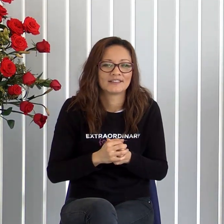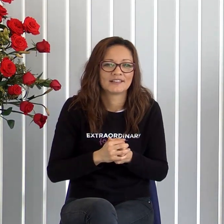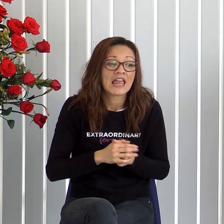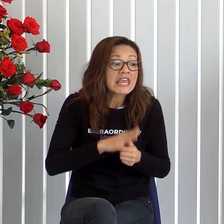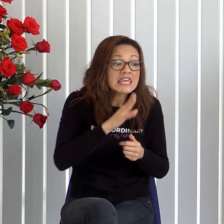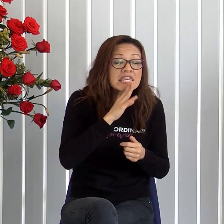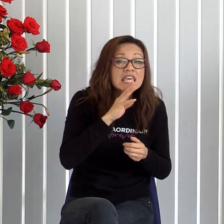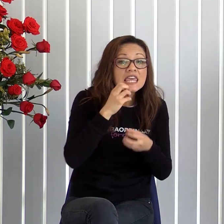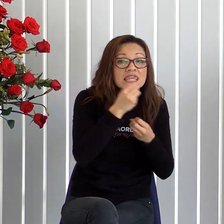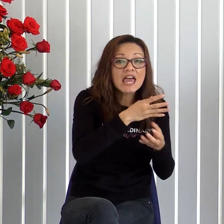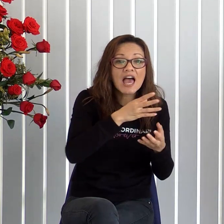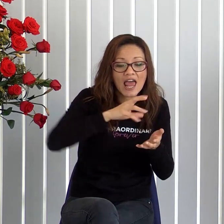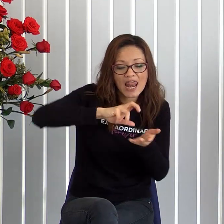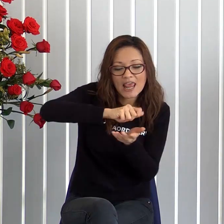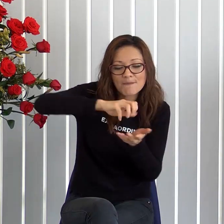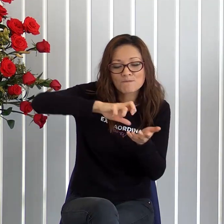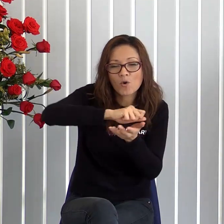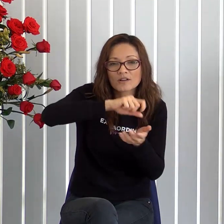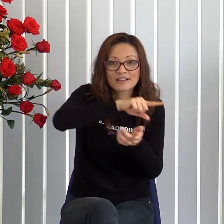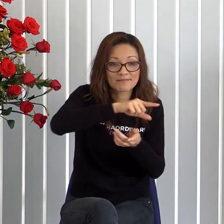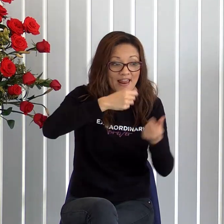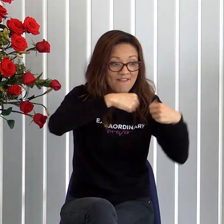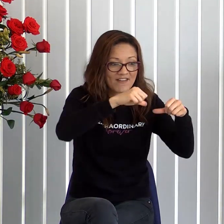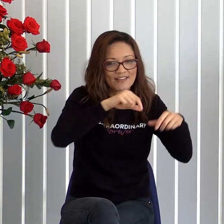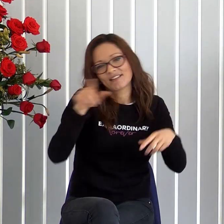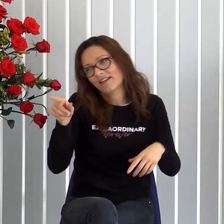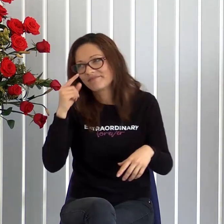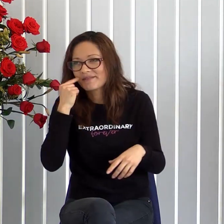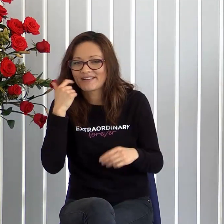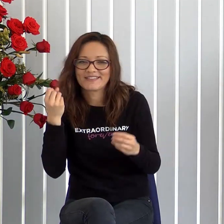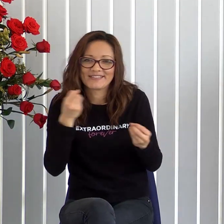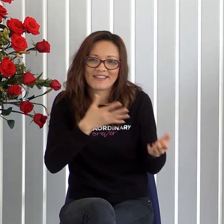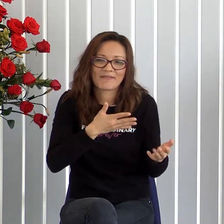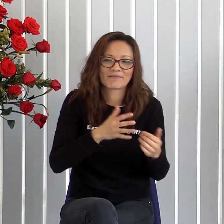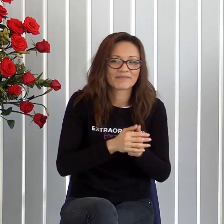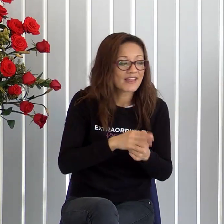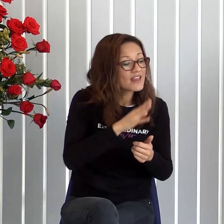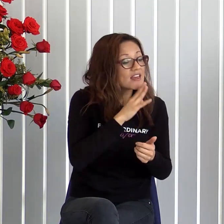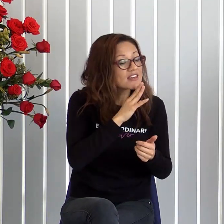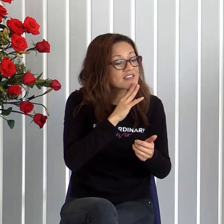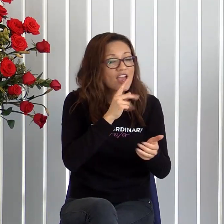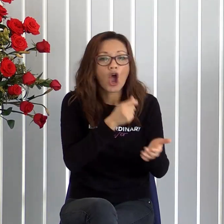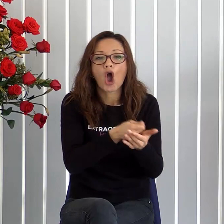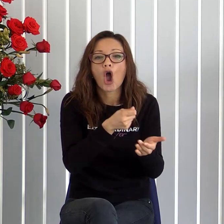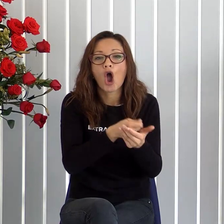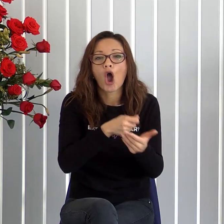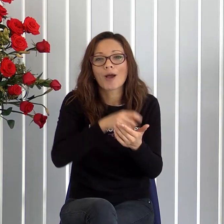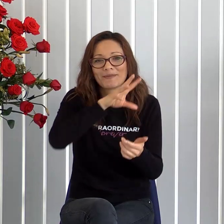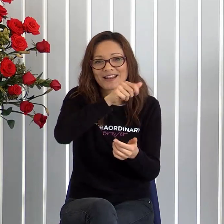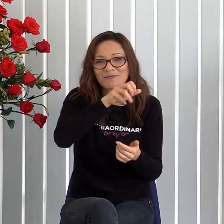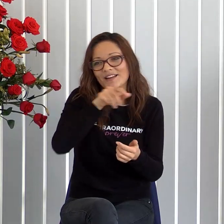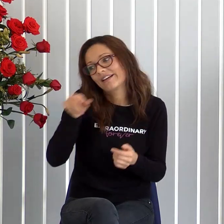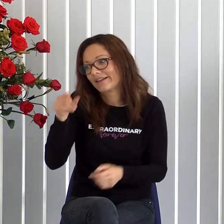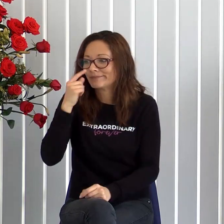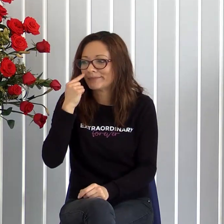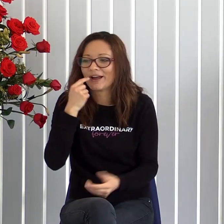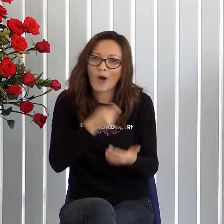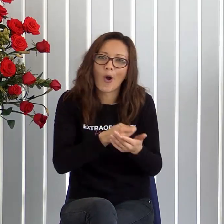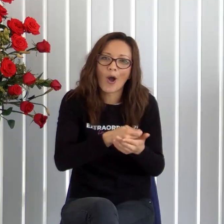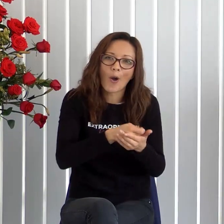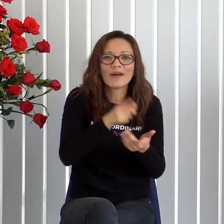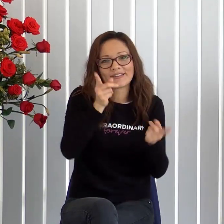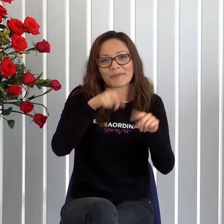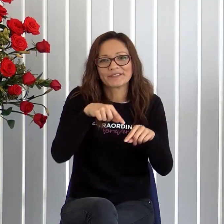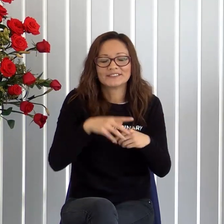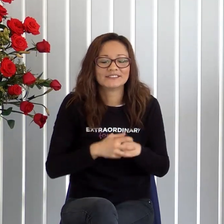¿Y quién le da los limones para que haga la limonada? El papá. ¿Y quién le compra la limonada? El papá.